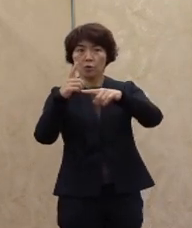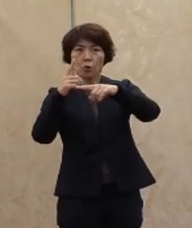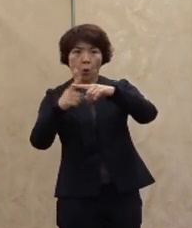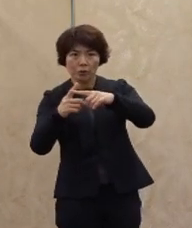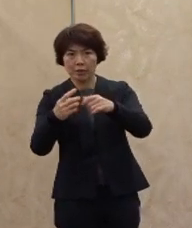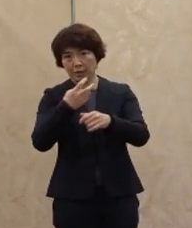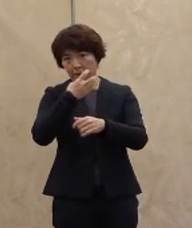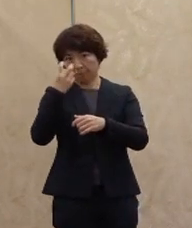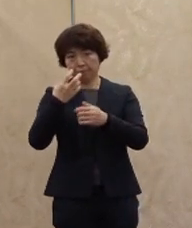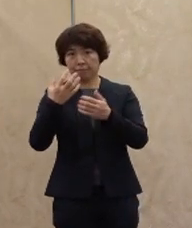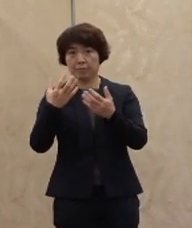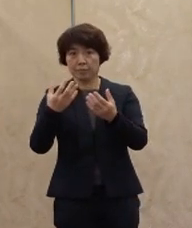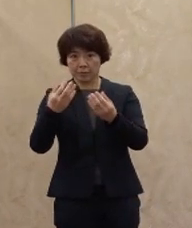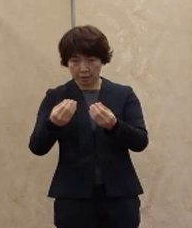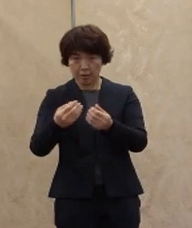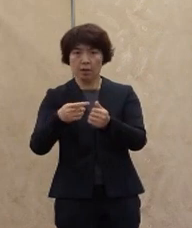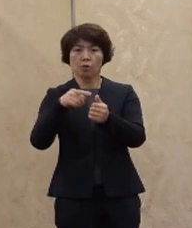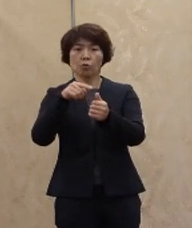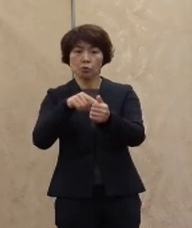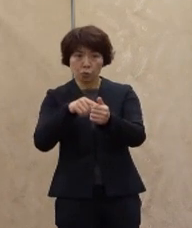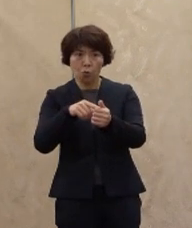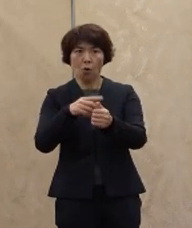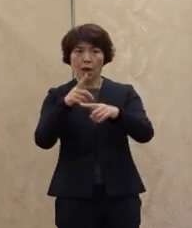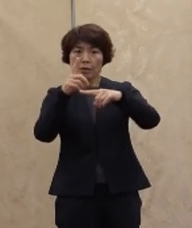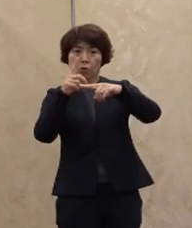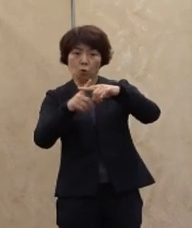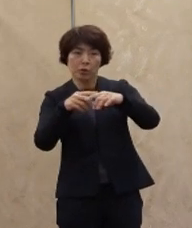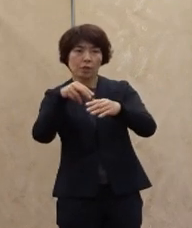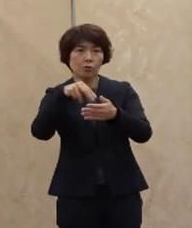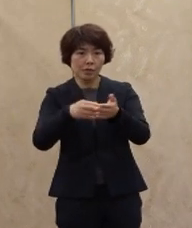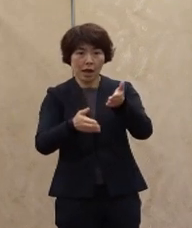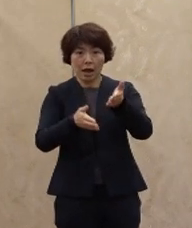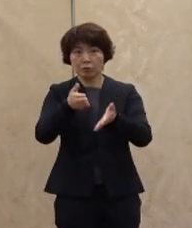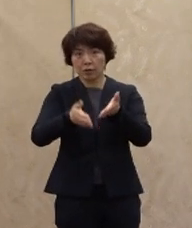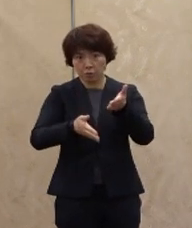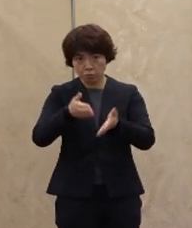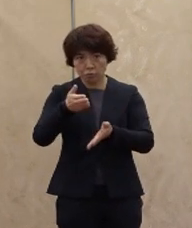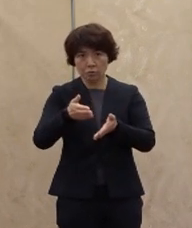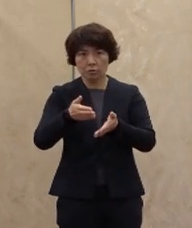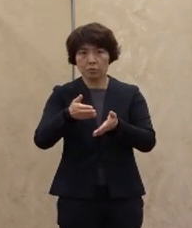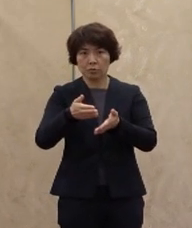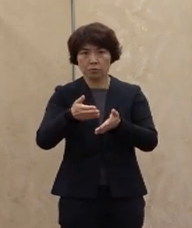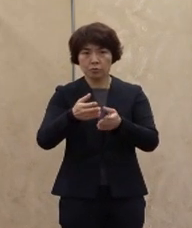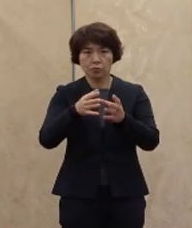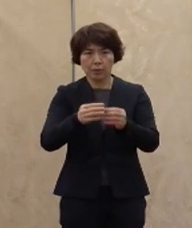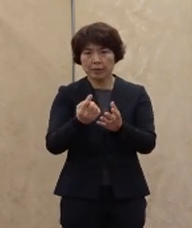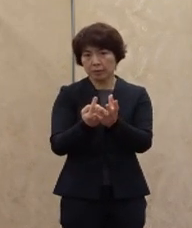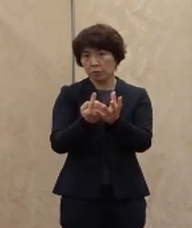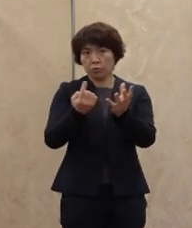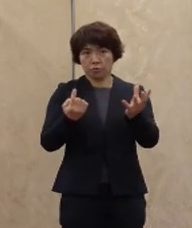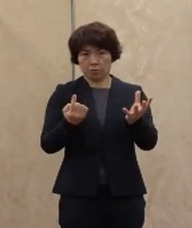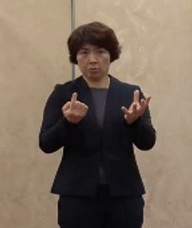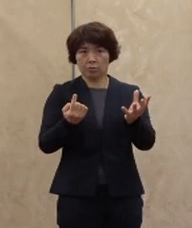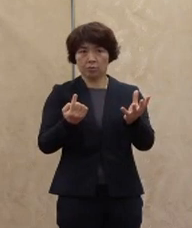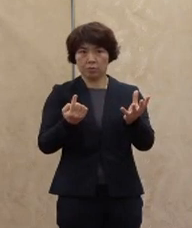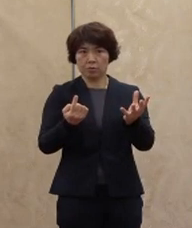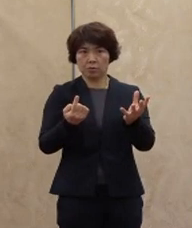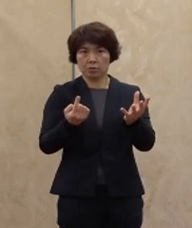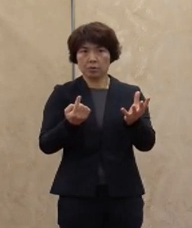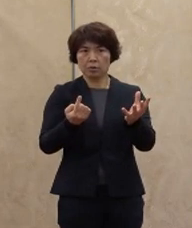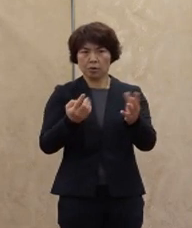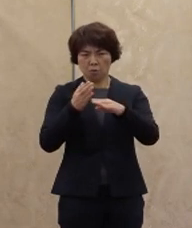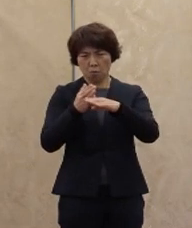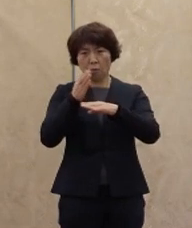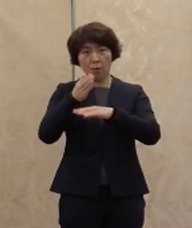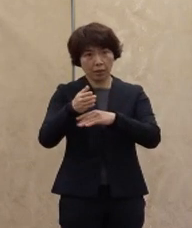者として、扱うこと、それによってあのもう不必要な対応が生じ